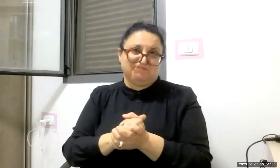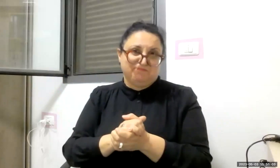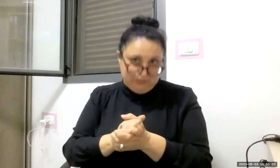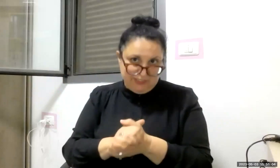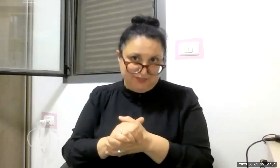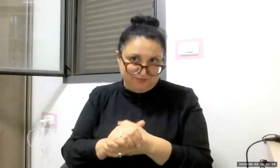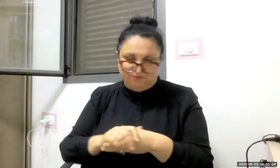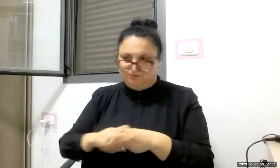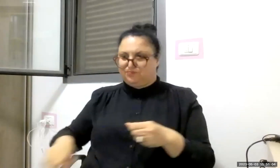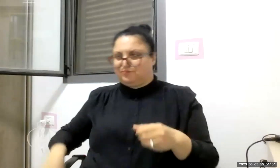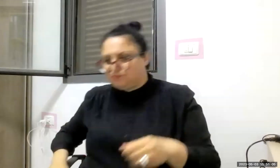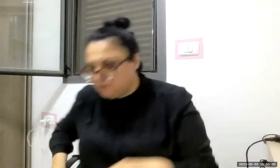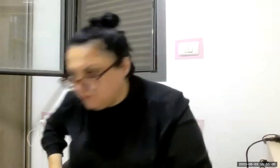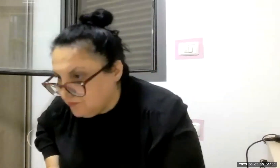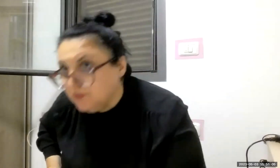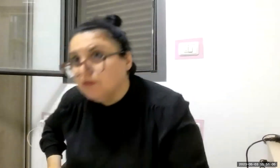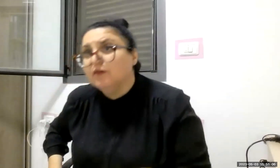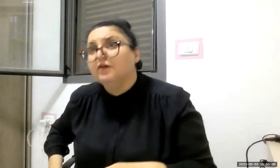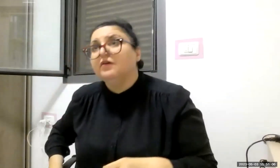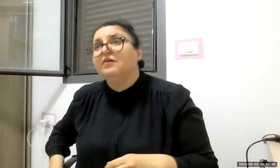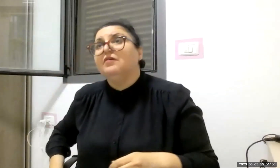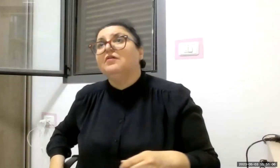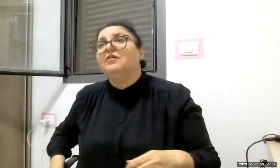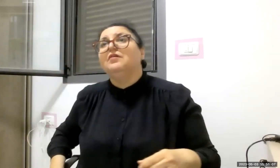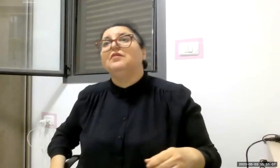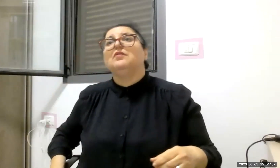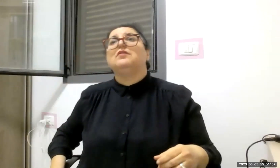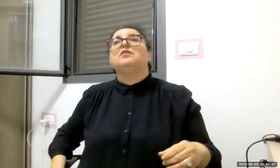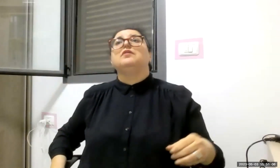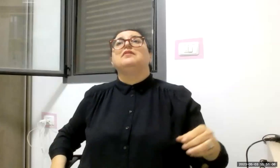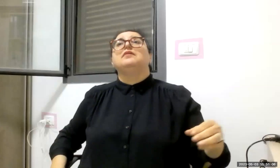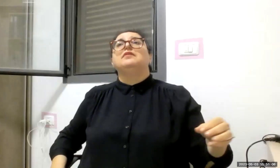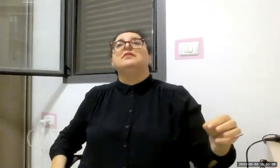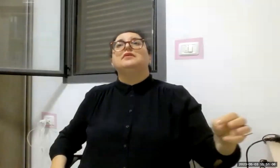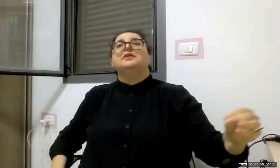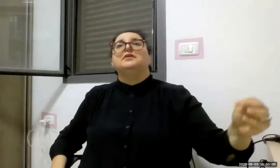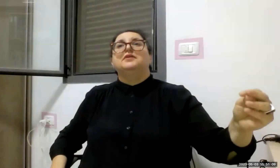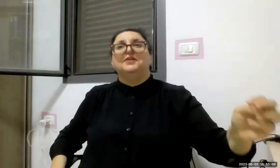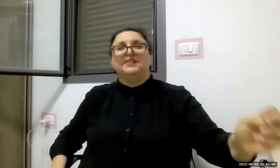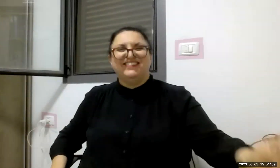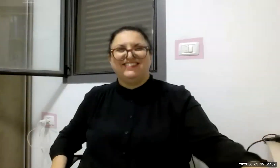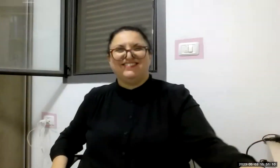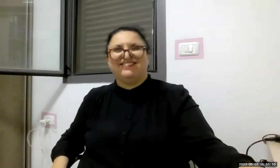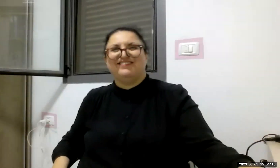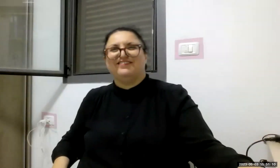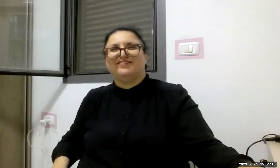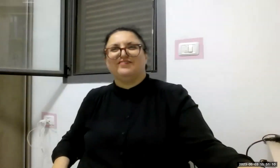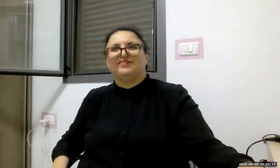טוב בהזדמנות אחרת נעשה שיח אישי אולי ננה אבל אני רק אגיד עוד משפט אחרון דווקא עניק שלמדתי לפני